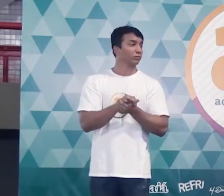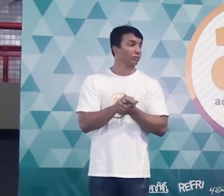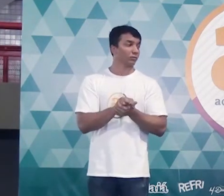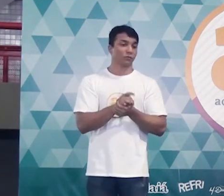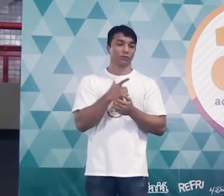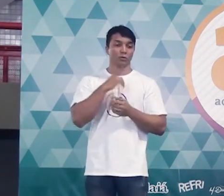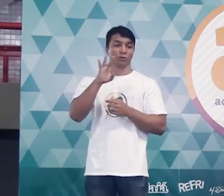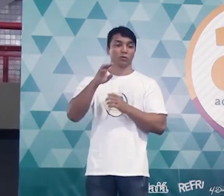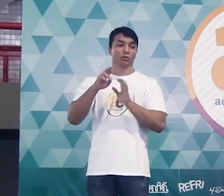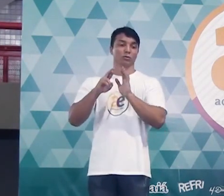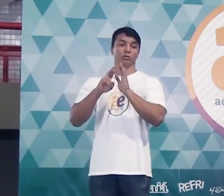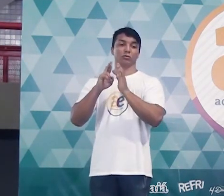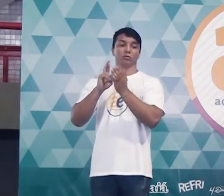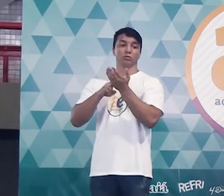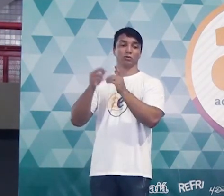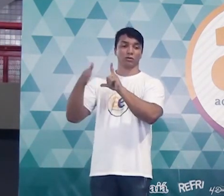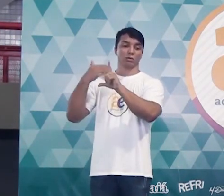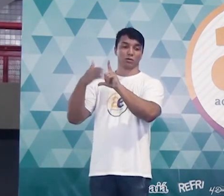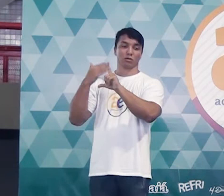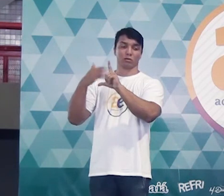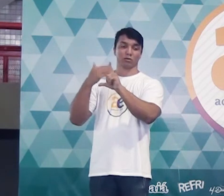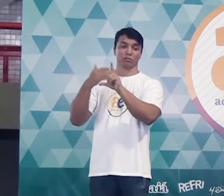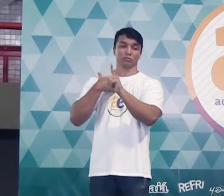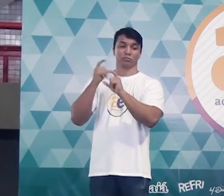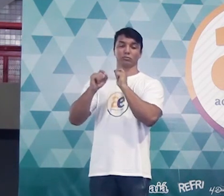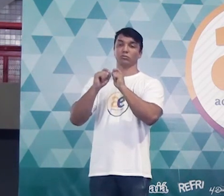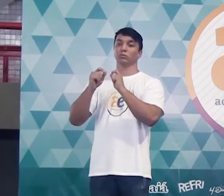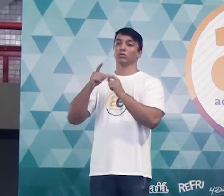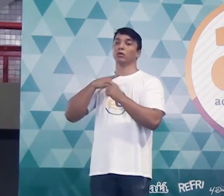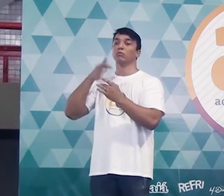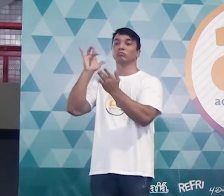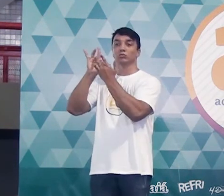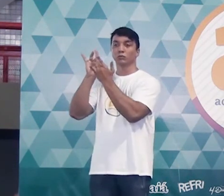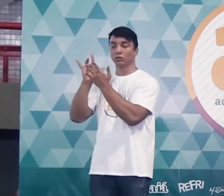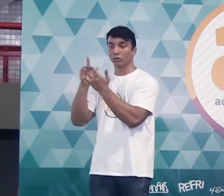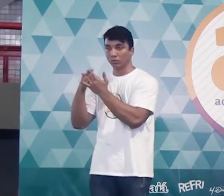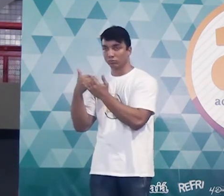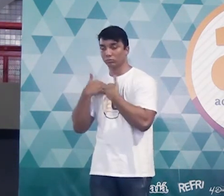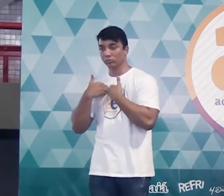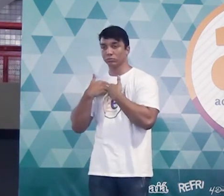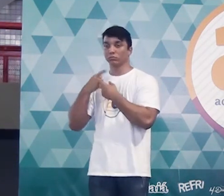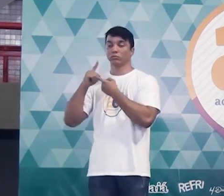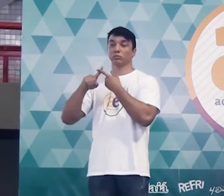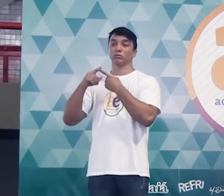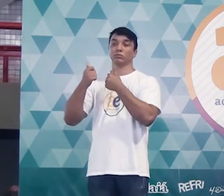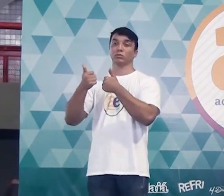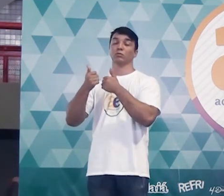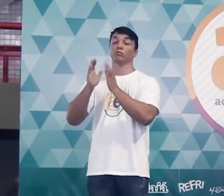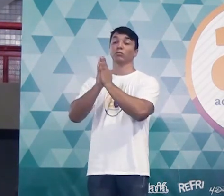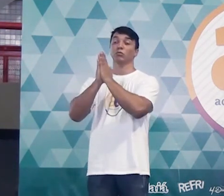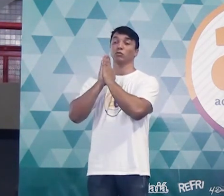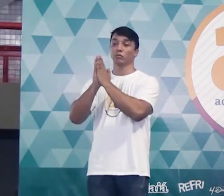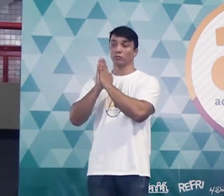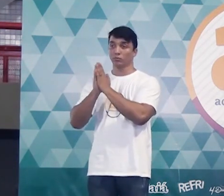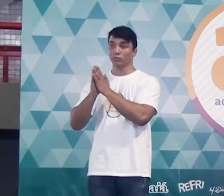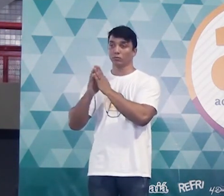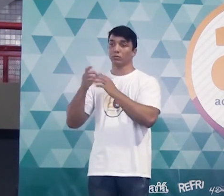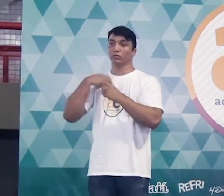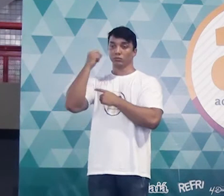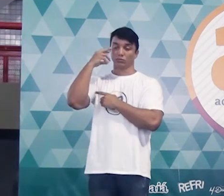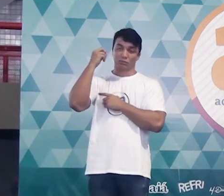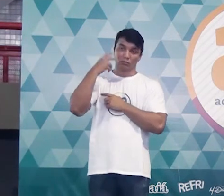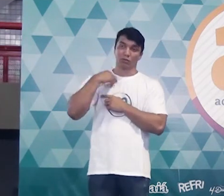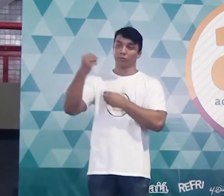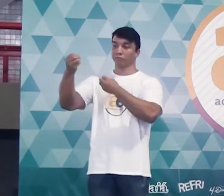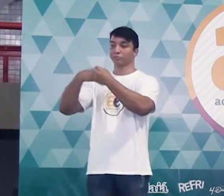o final dos meus slides para que vocês entrem em contato comigo. Gente, por favor, eu vou deixar meu celular,